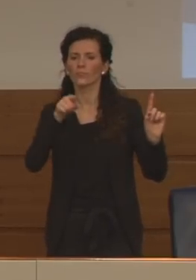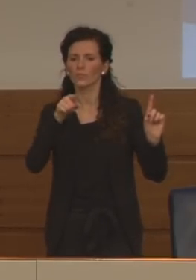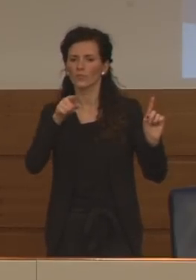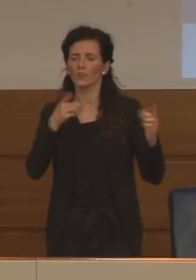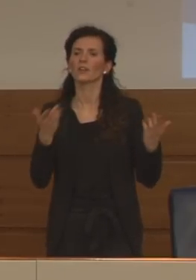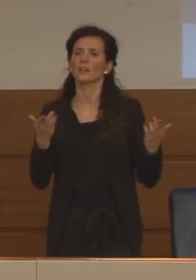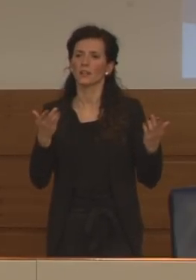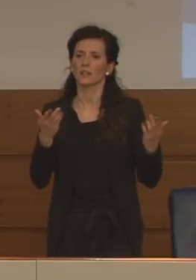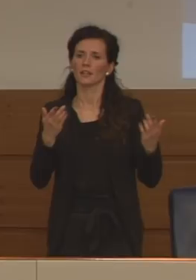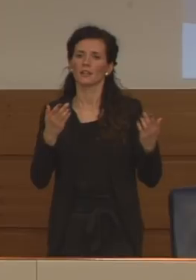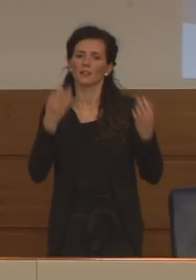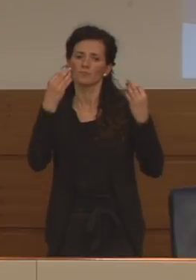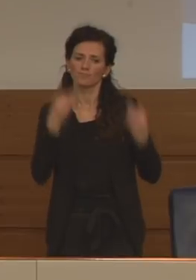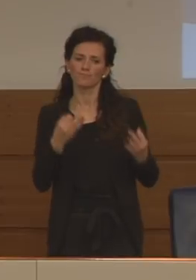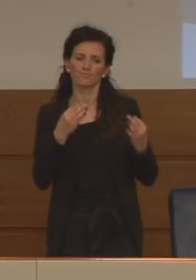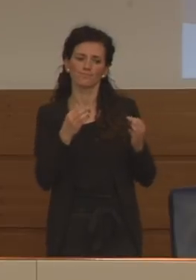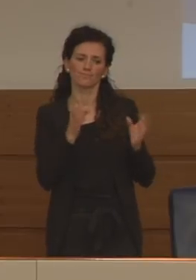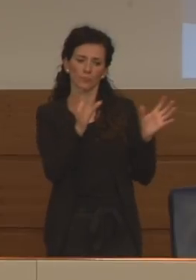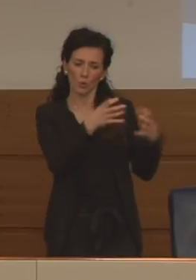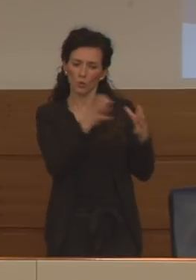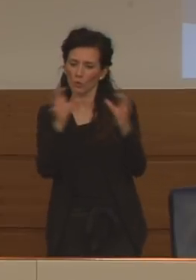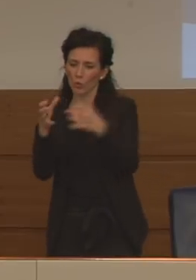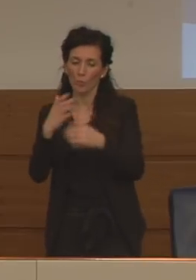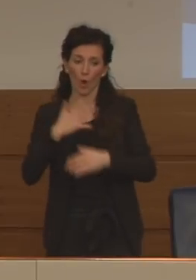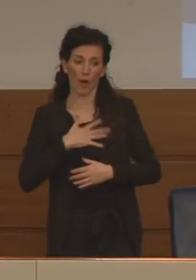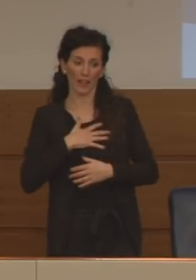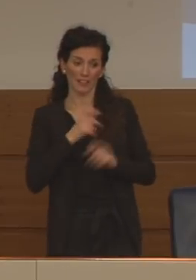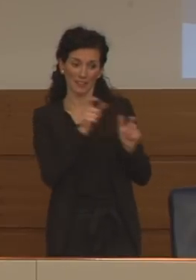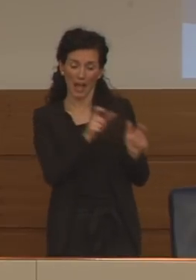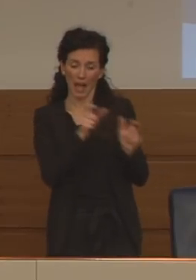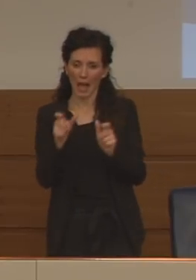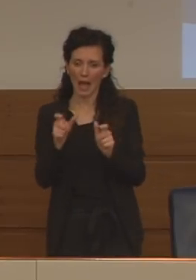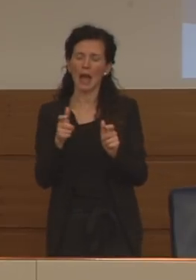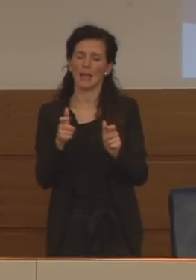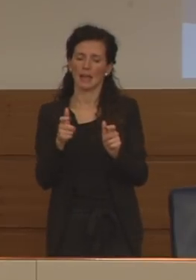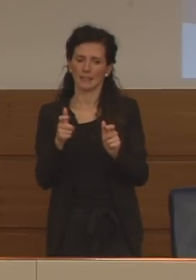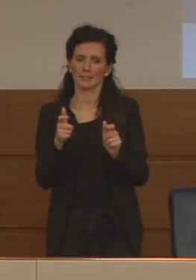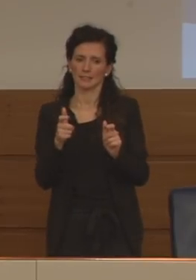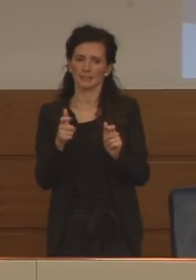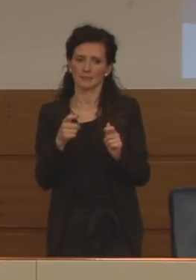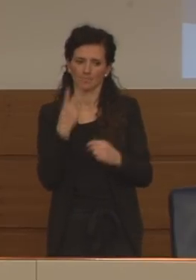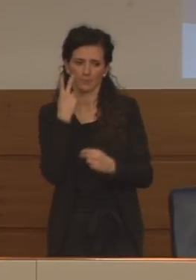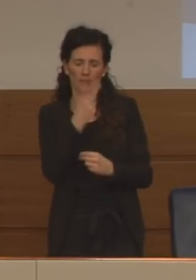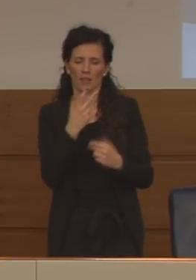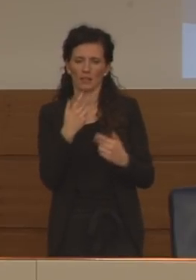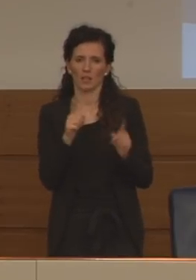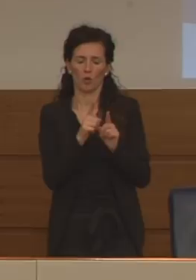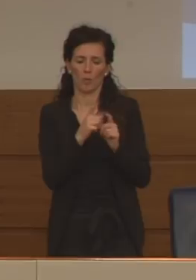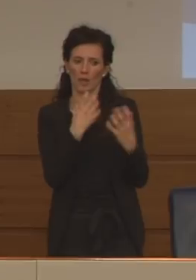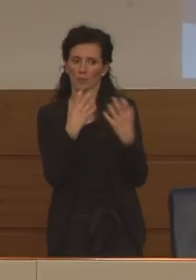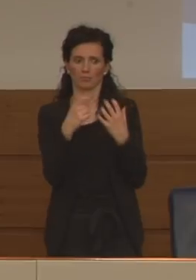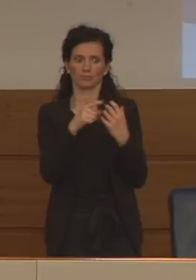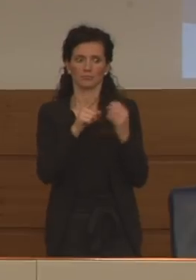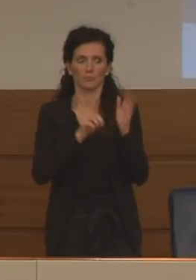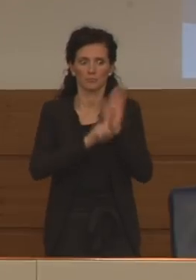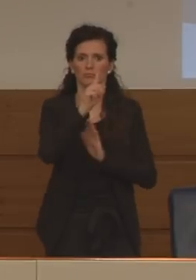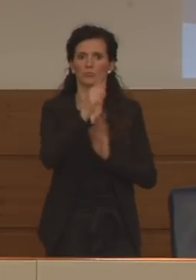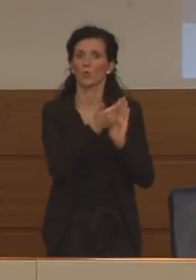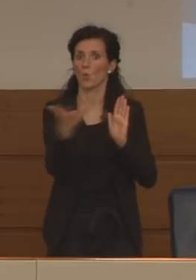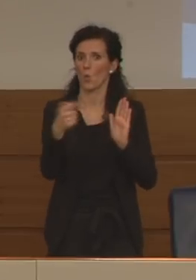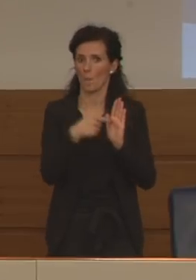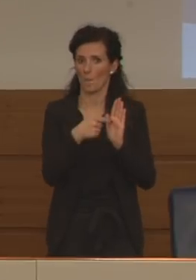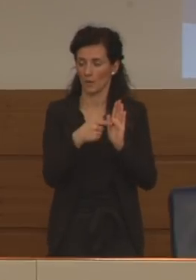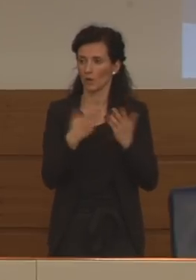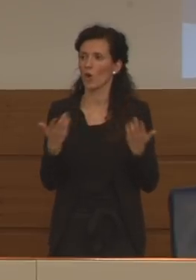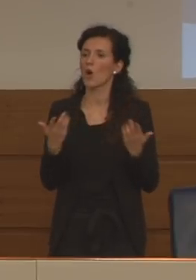per fascia di età sono più impattanti la scommessa è nei comportamenti odierni di